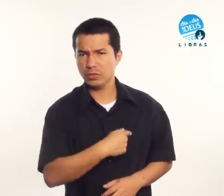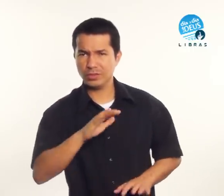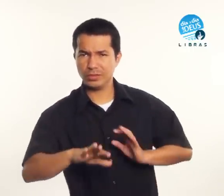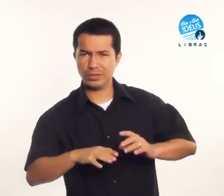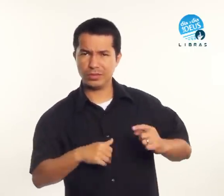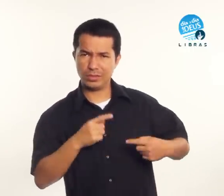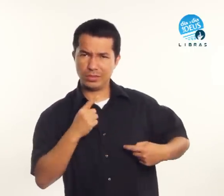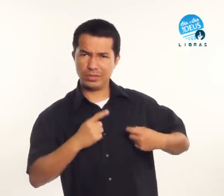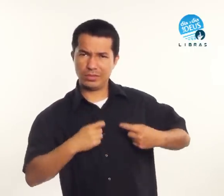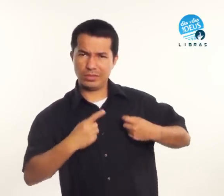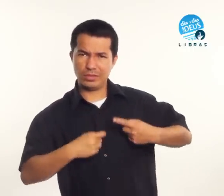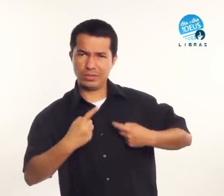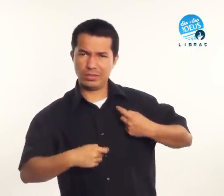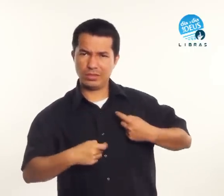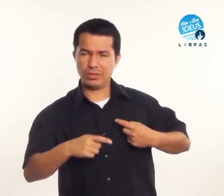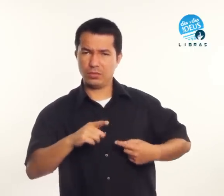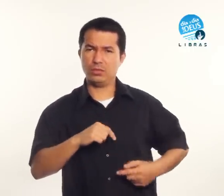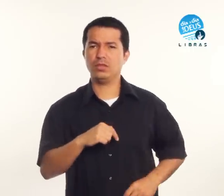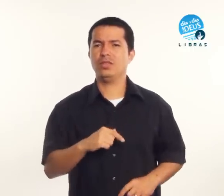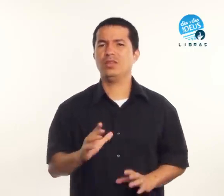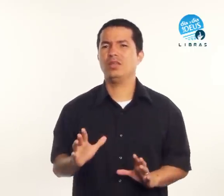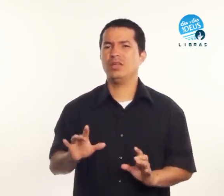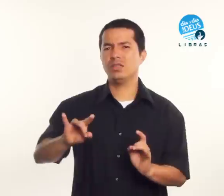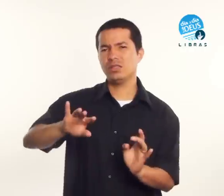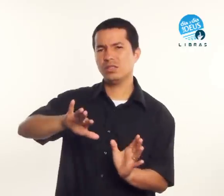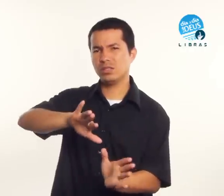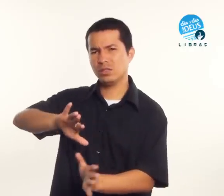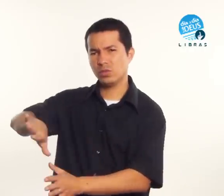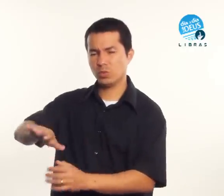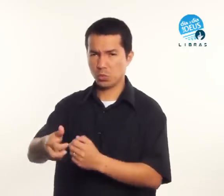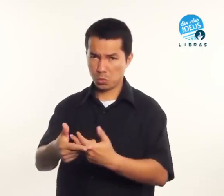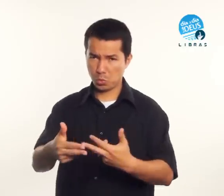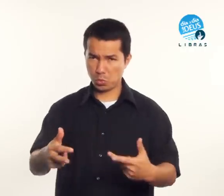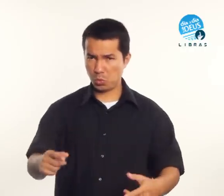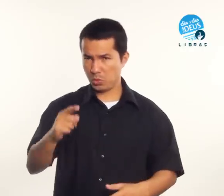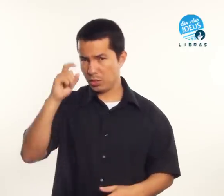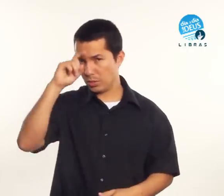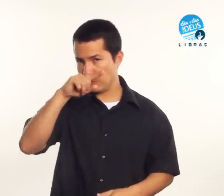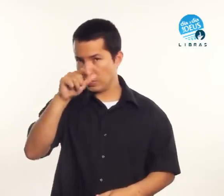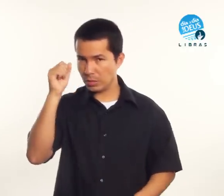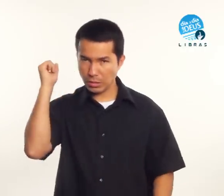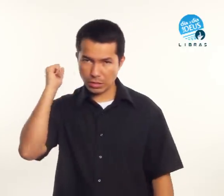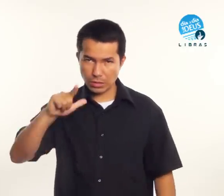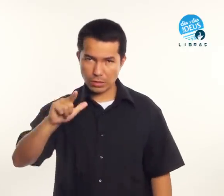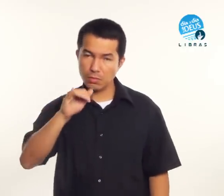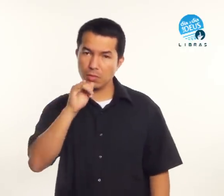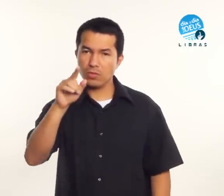lutas que você teve que enfrentar, que foi difícil de vencer, foi entregar o